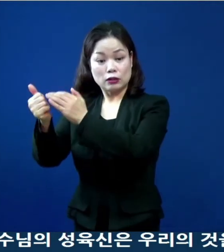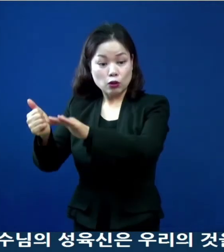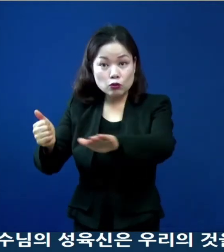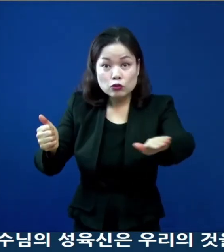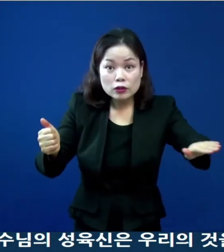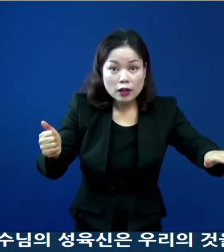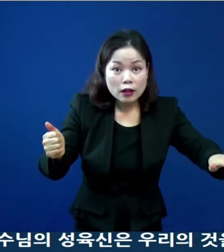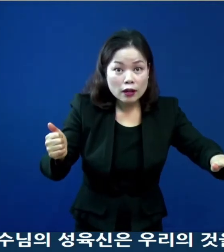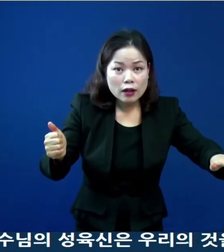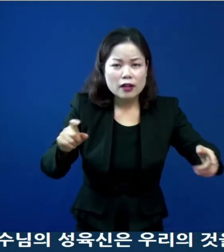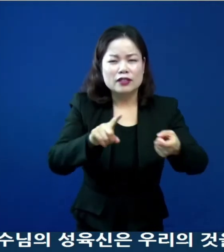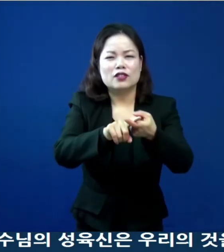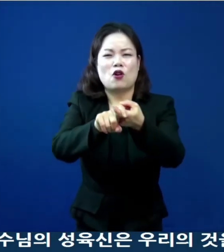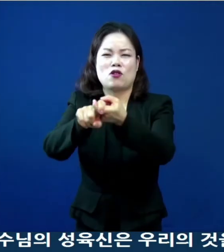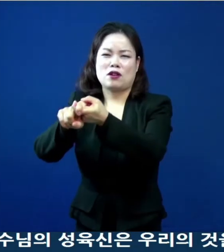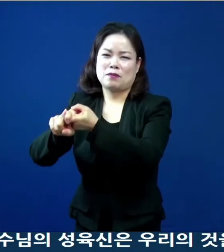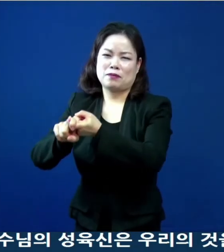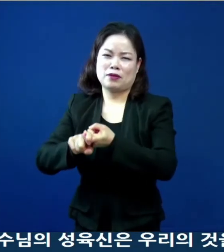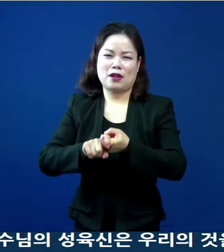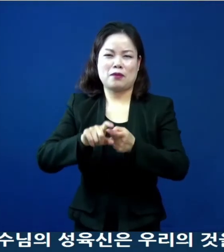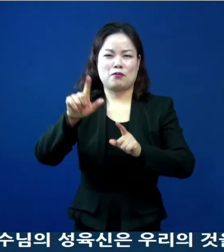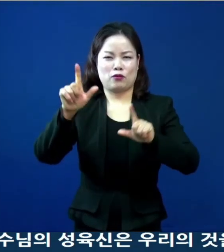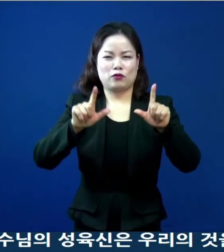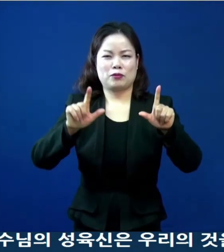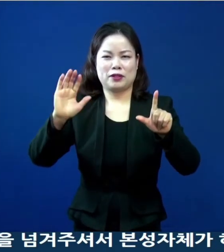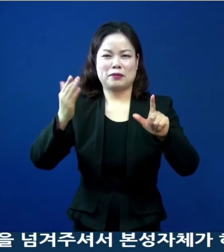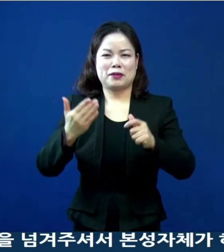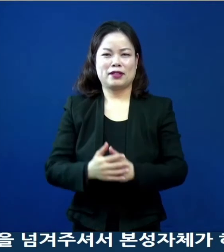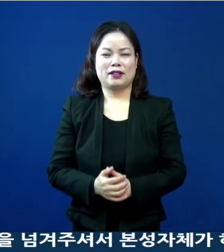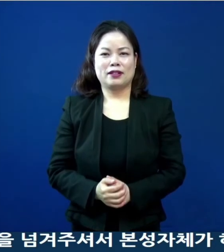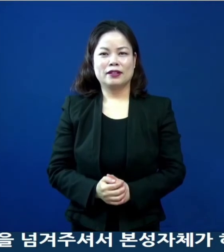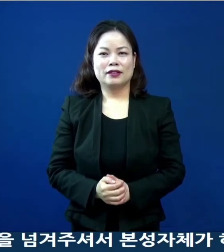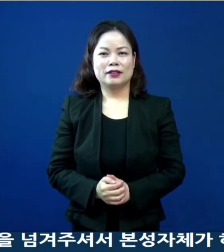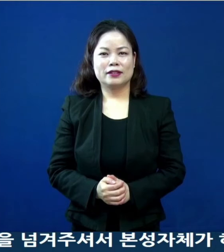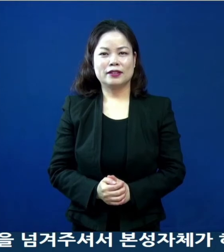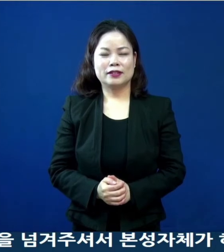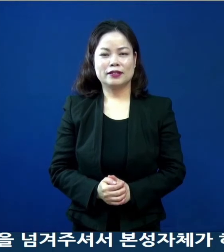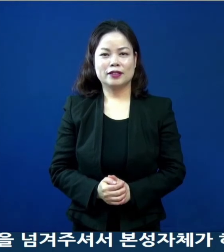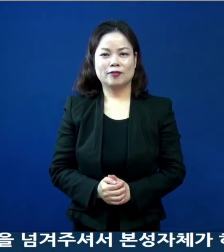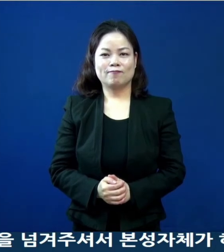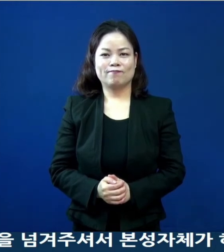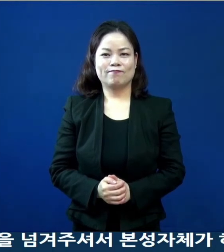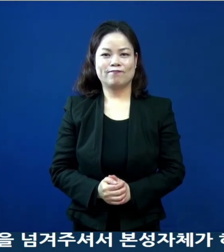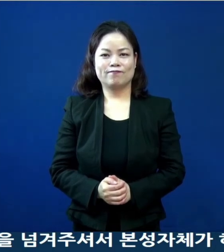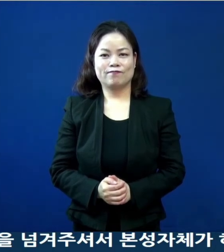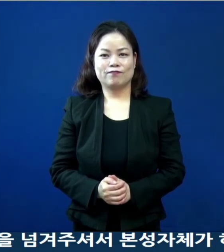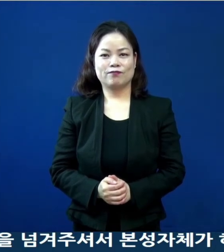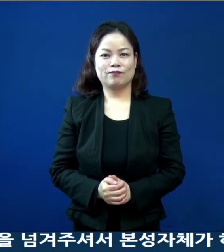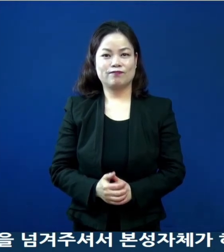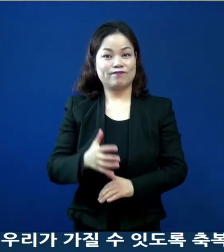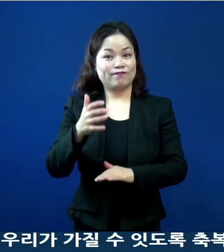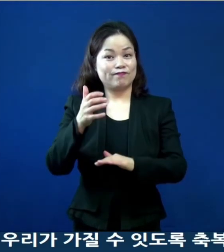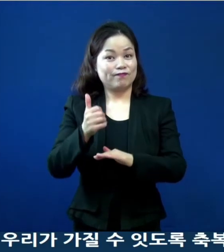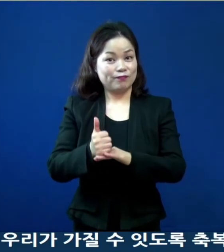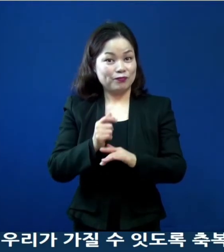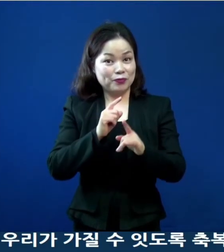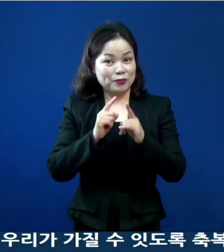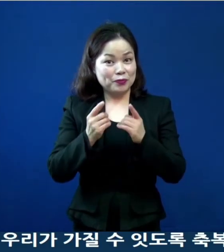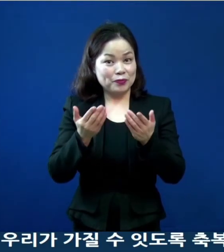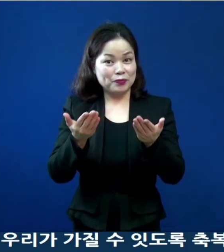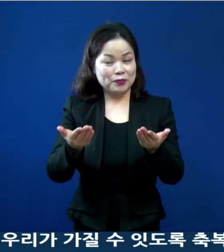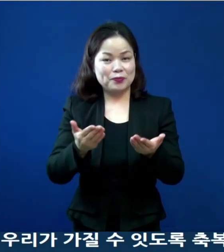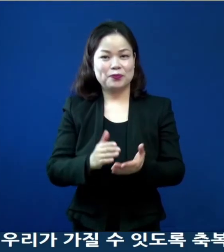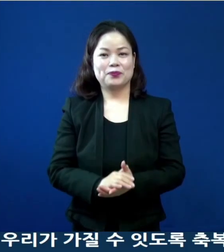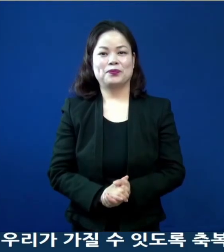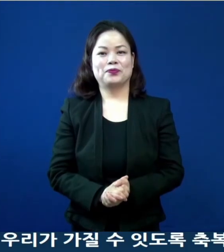우리가 연합되어지는 모습을 보여주는 거죠. 자, 이제 최종적으로 말씀을